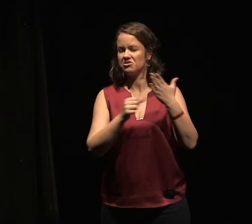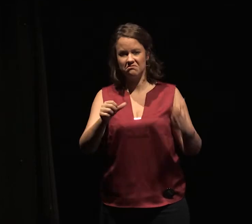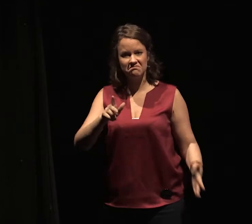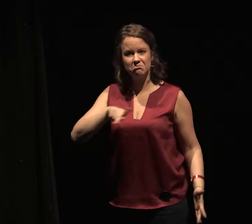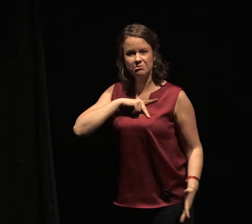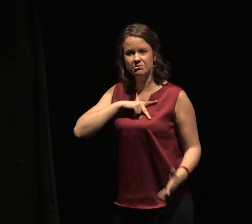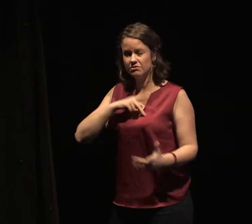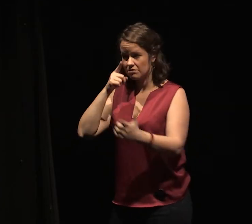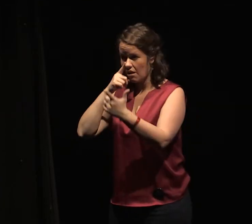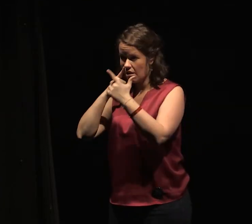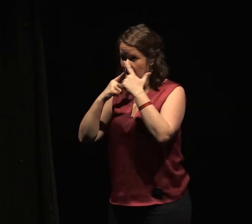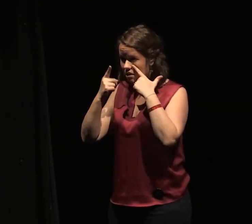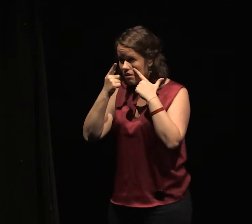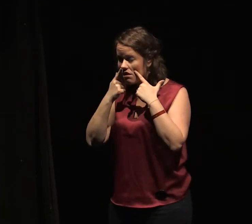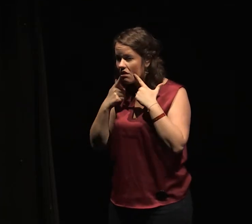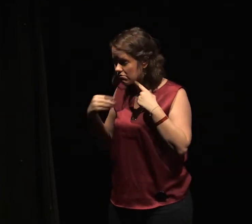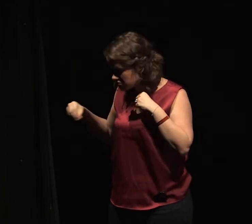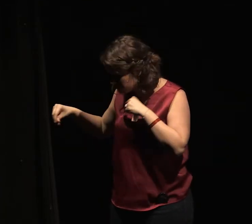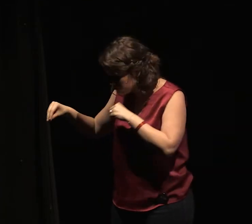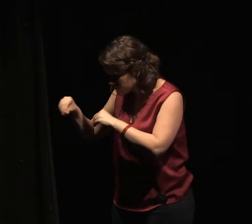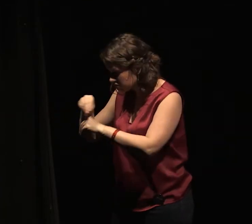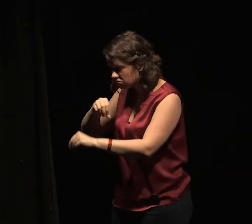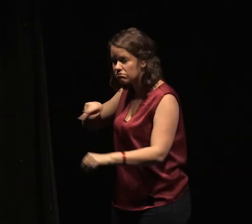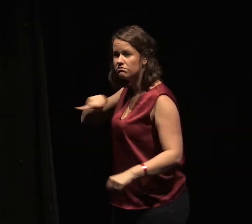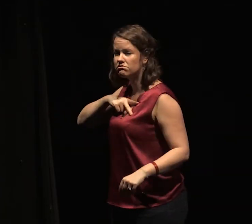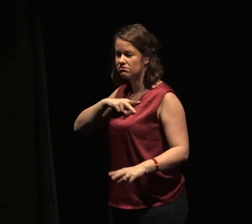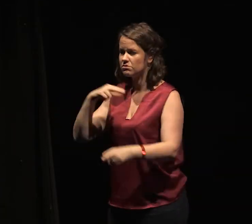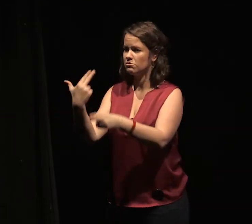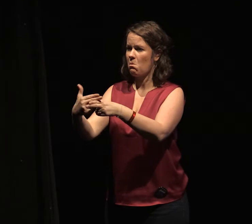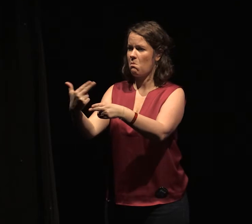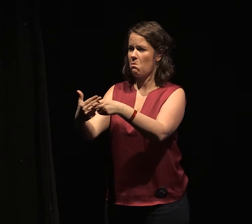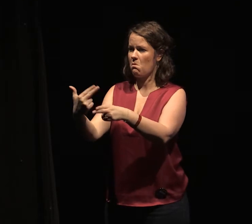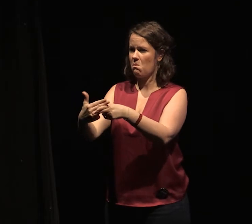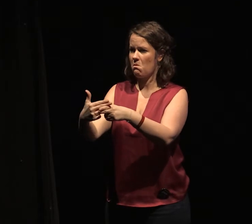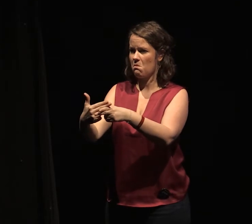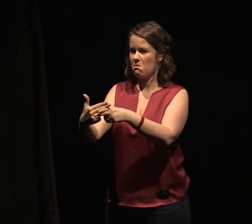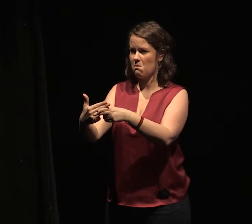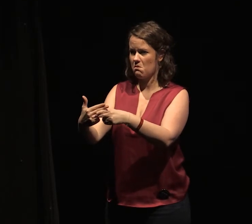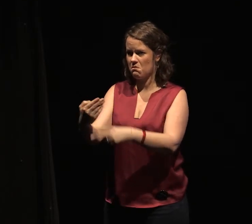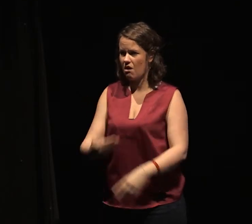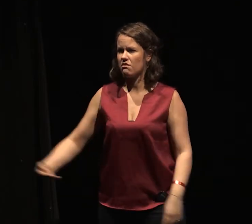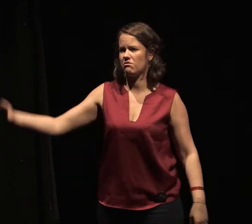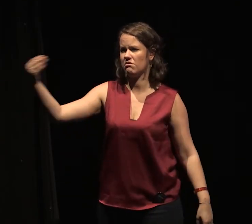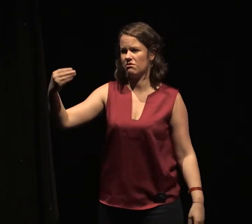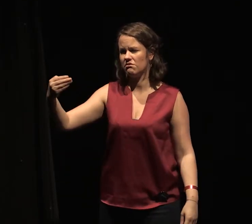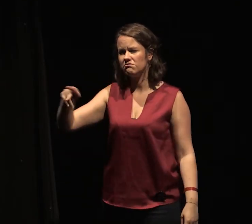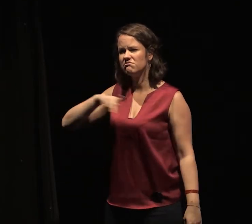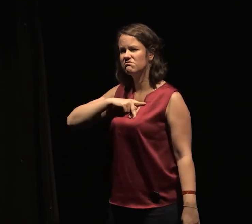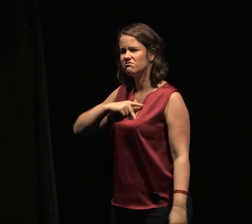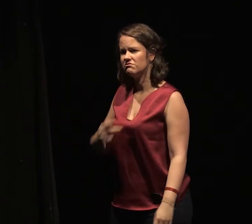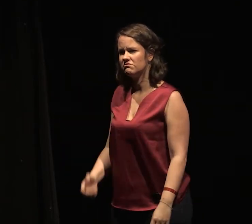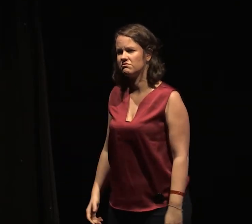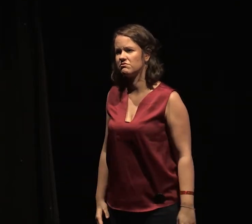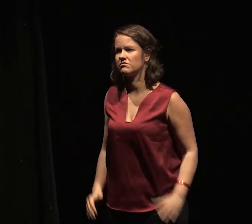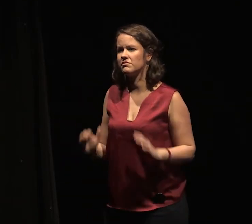laissé par les larmes sur le mur de la maison, et mon nom, Mahmoud. Quand bien même